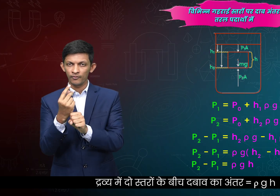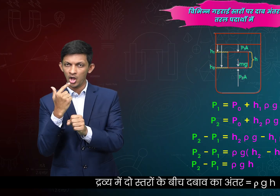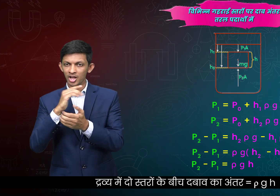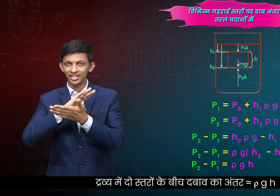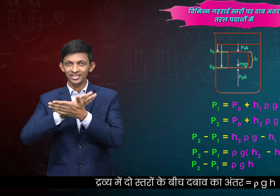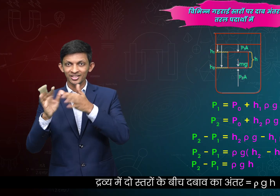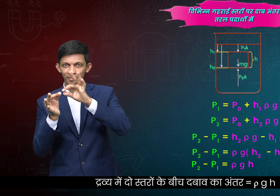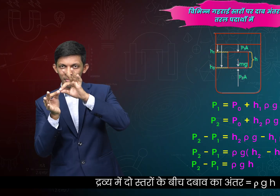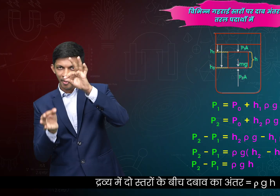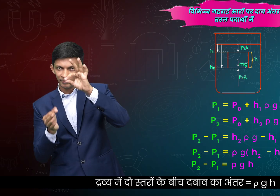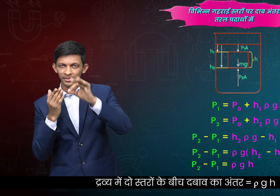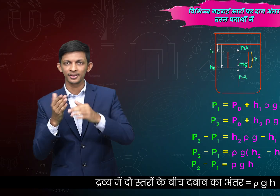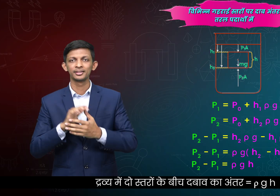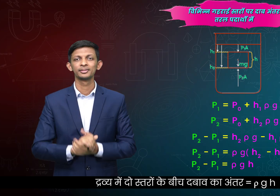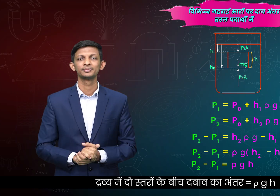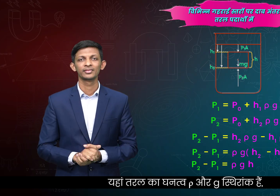pGH।